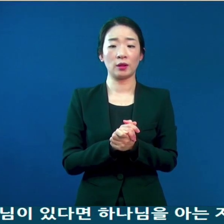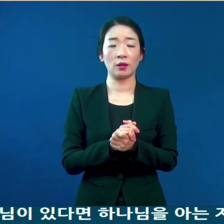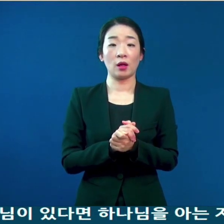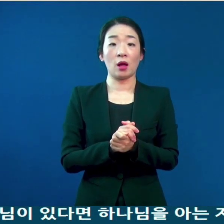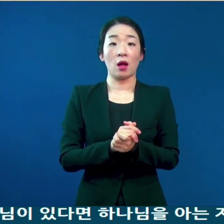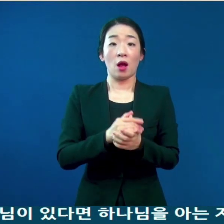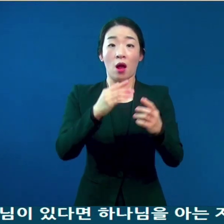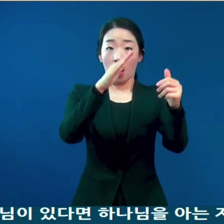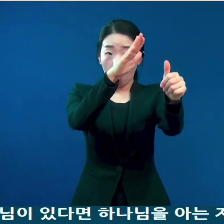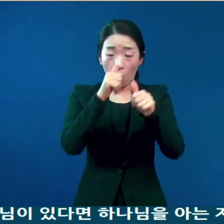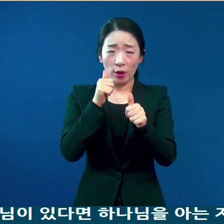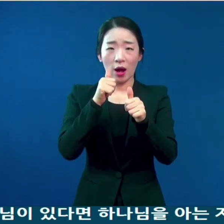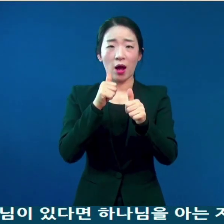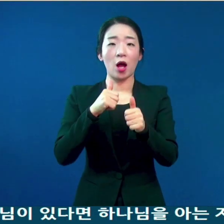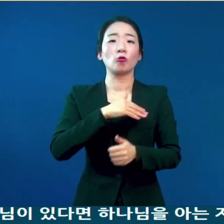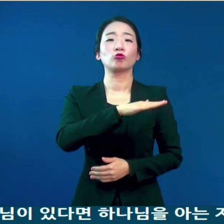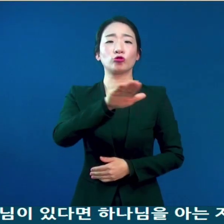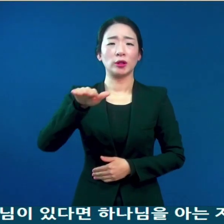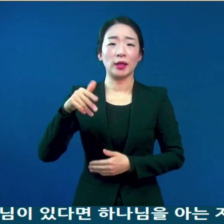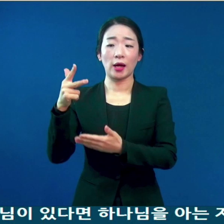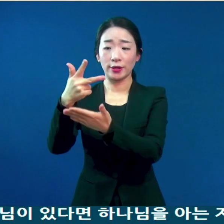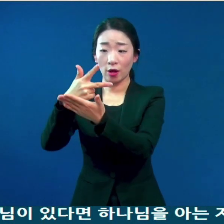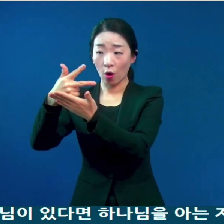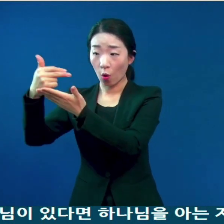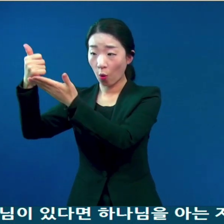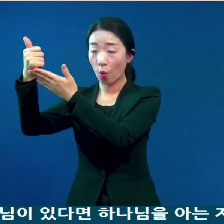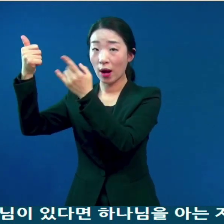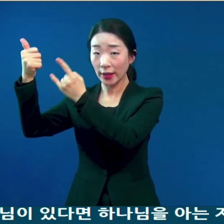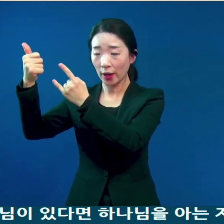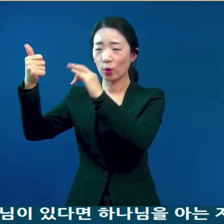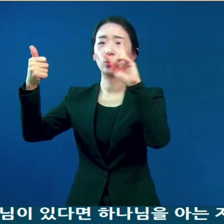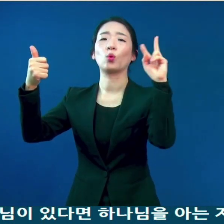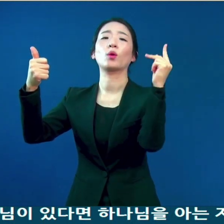오라, 우리가 여호와께로 뭐하자? 돌아가자.